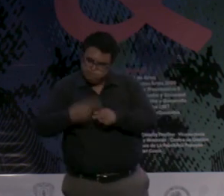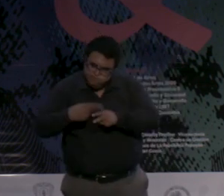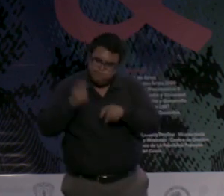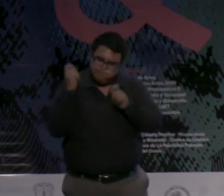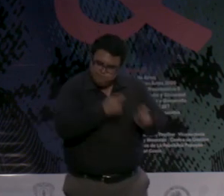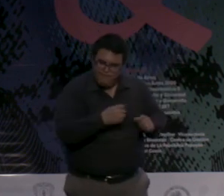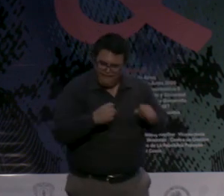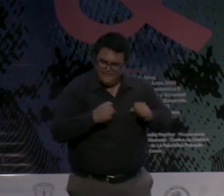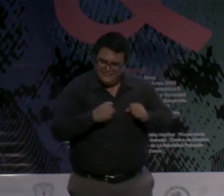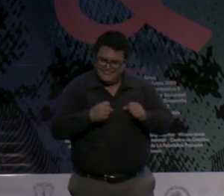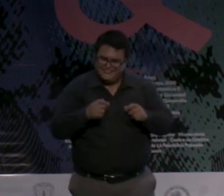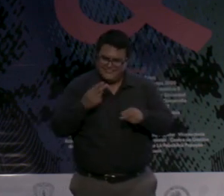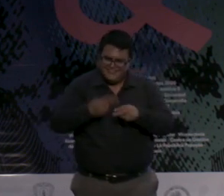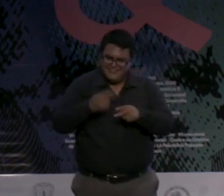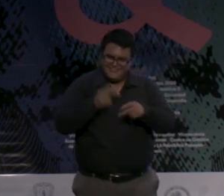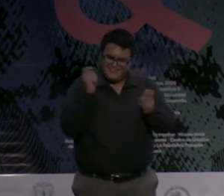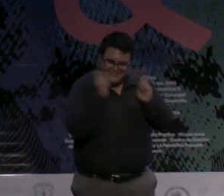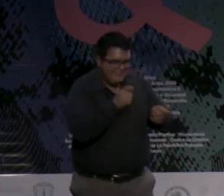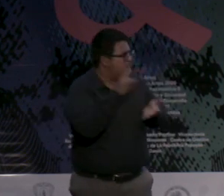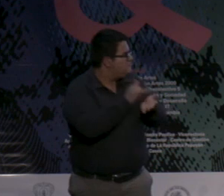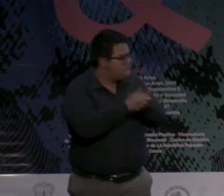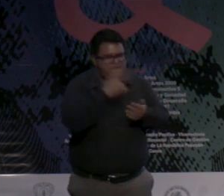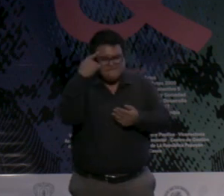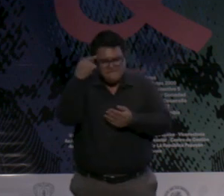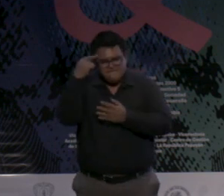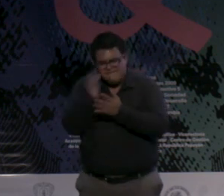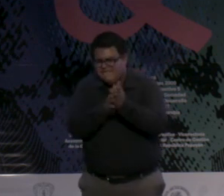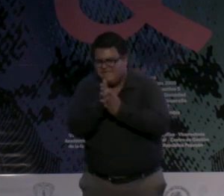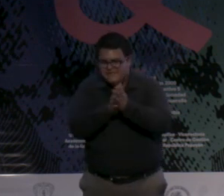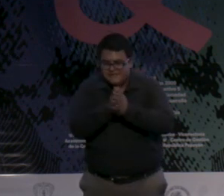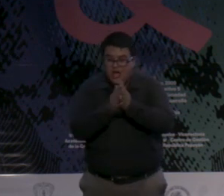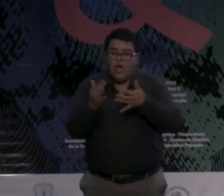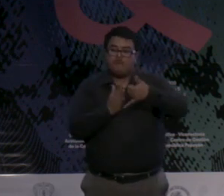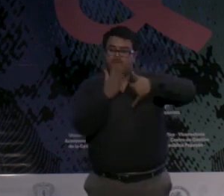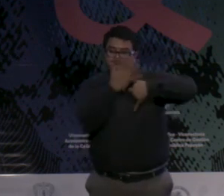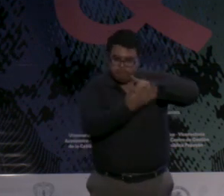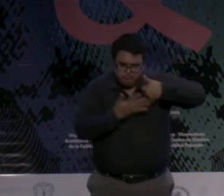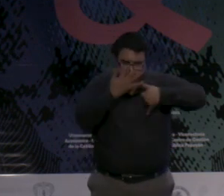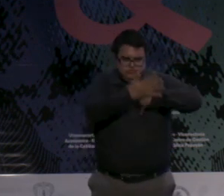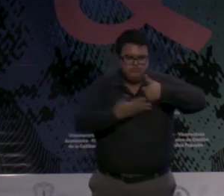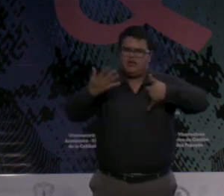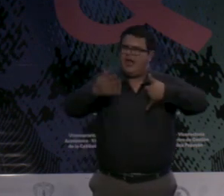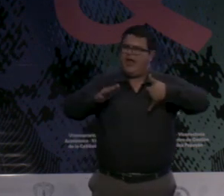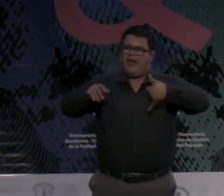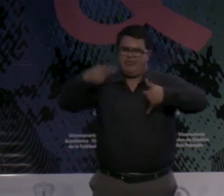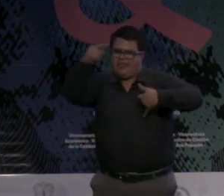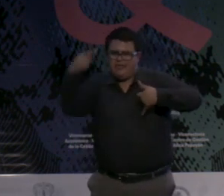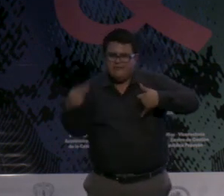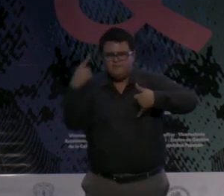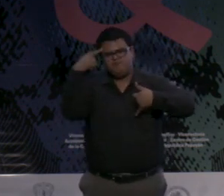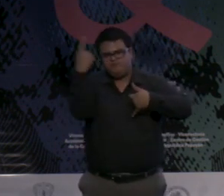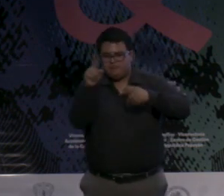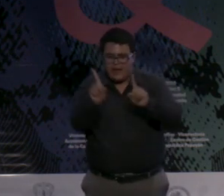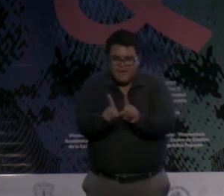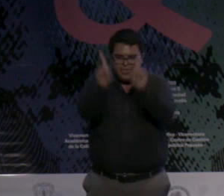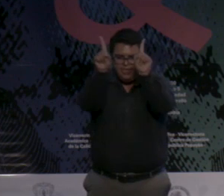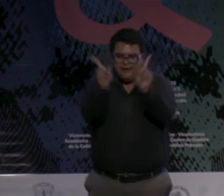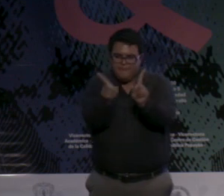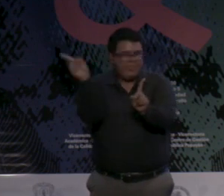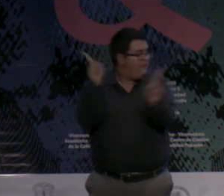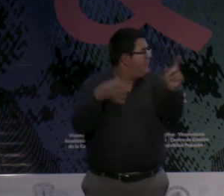nombre: esperanza. Finalmente termino mi artículo diciendo: es la imagen más clara que puede haber de algo llamado